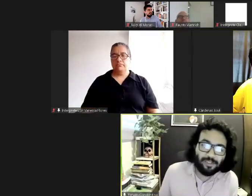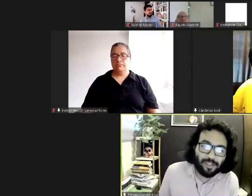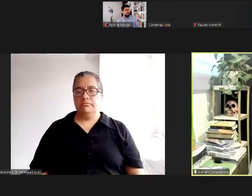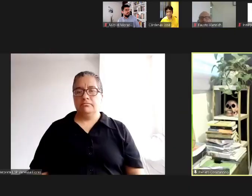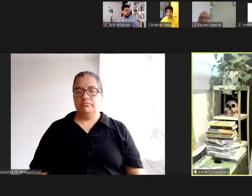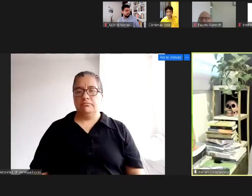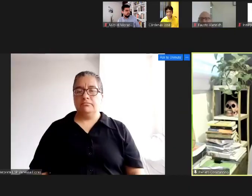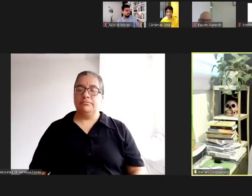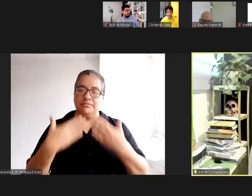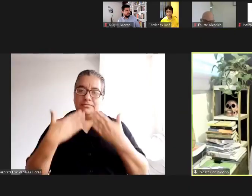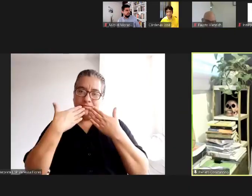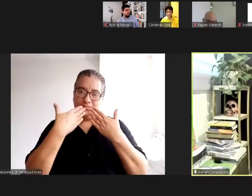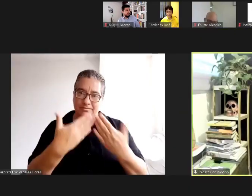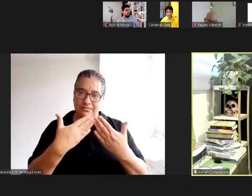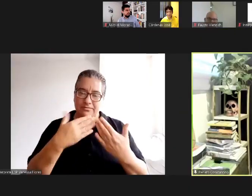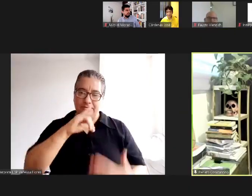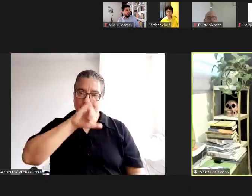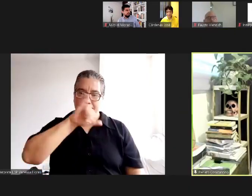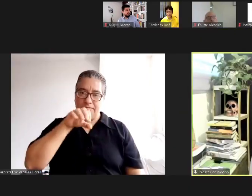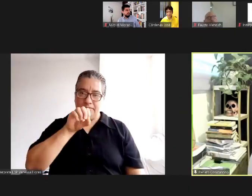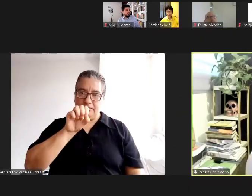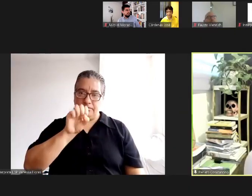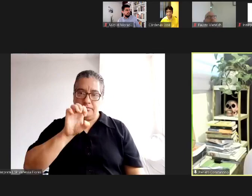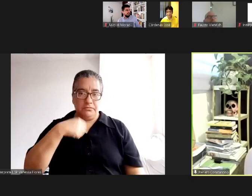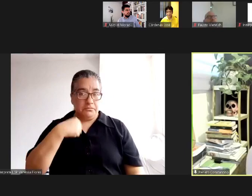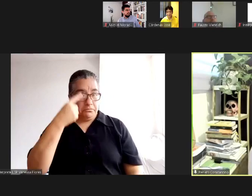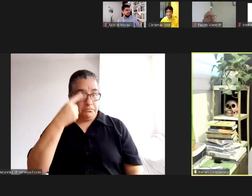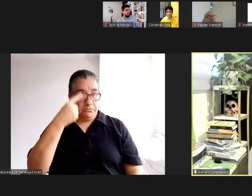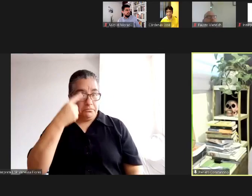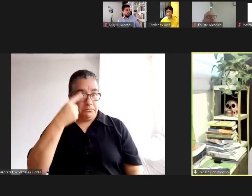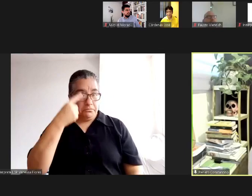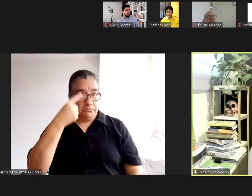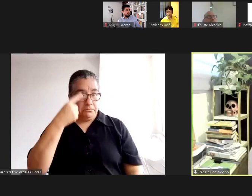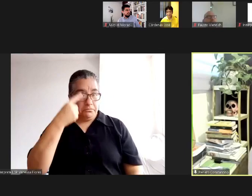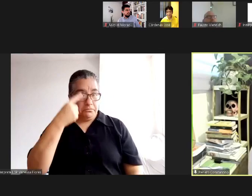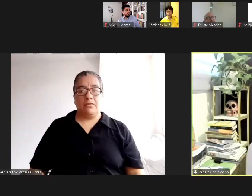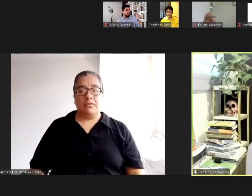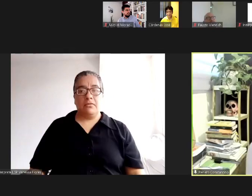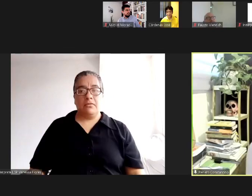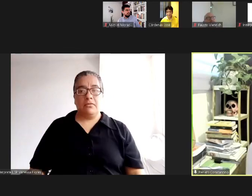Gracias, José. Creo que pues la situación de pandemia